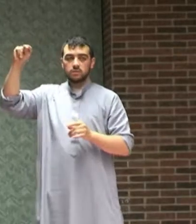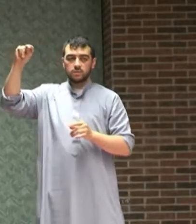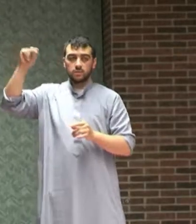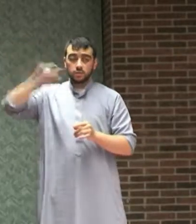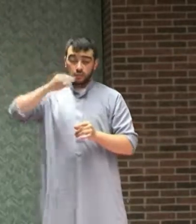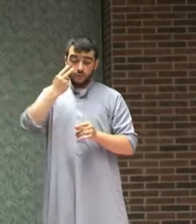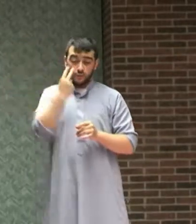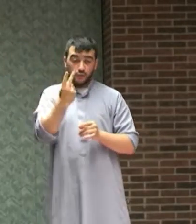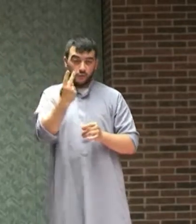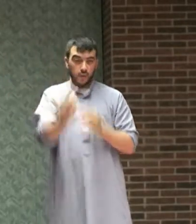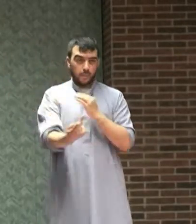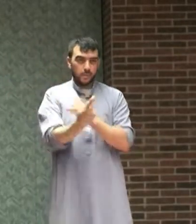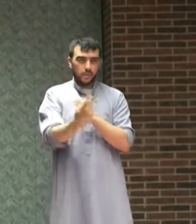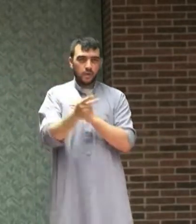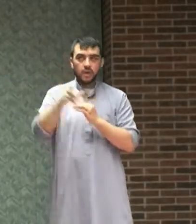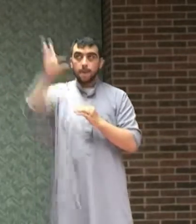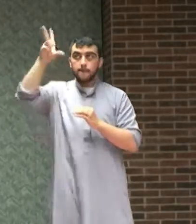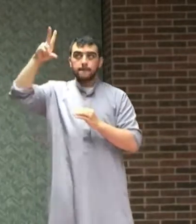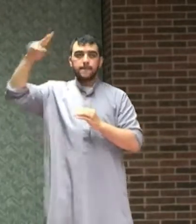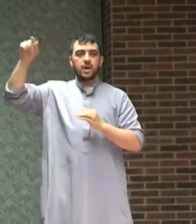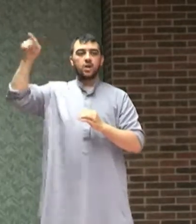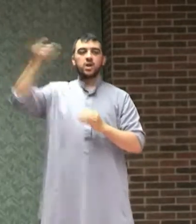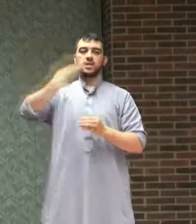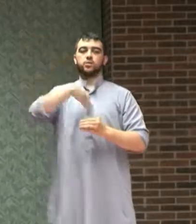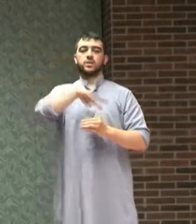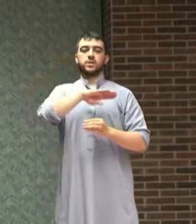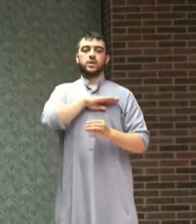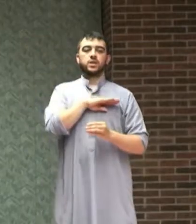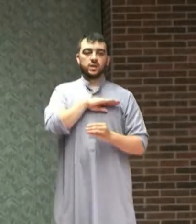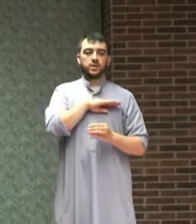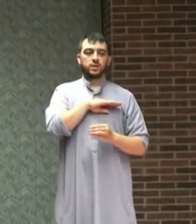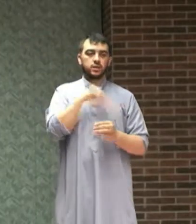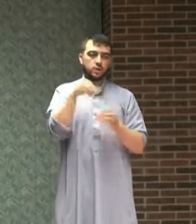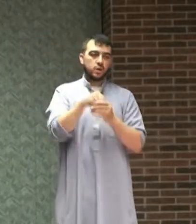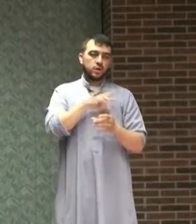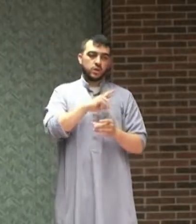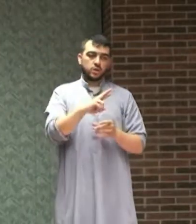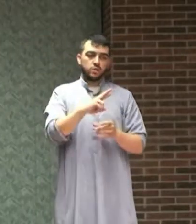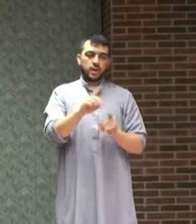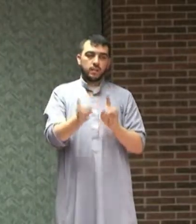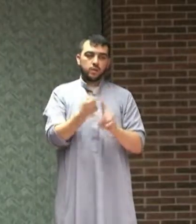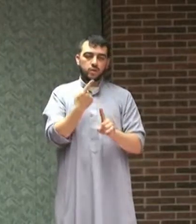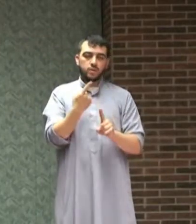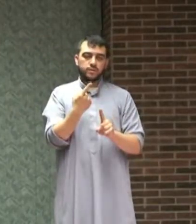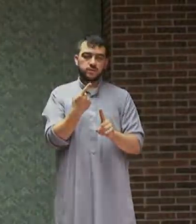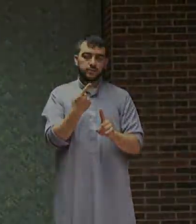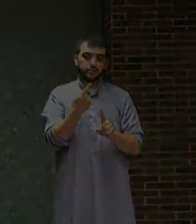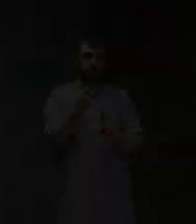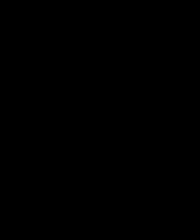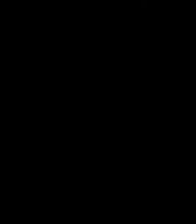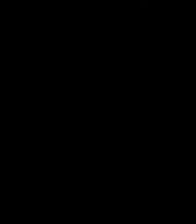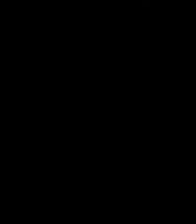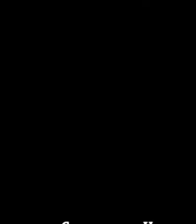après. Donc, ce qui explique cette place qu'occupent les parents dans la charia al-islamiyya.